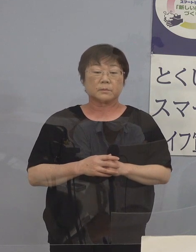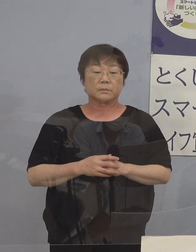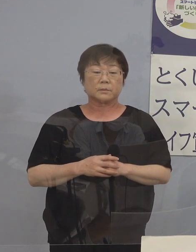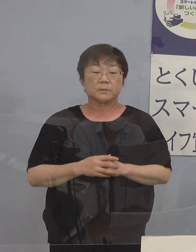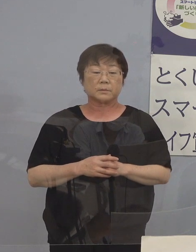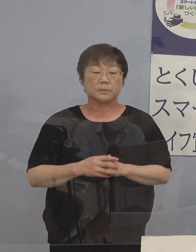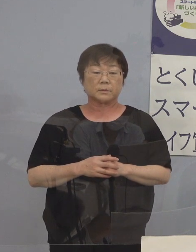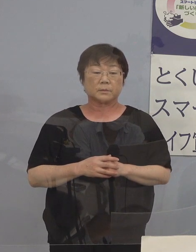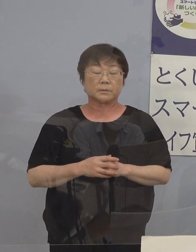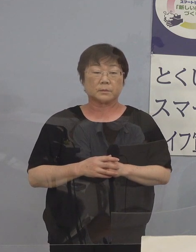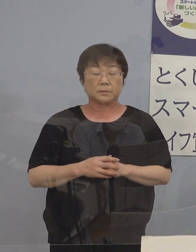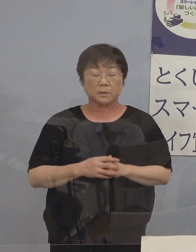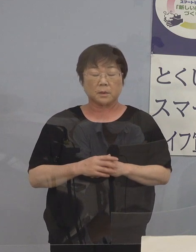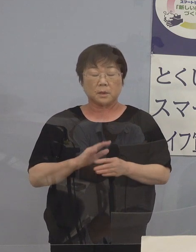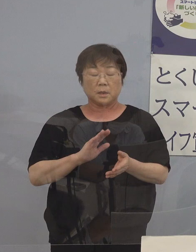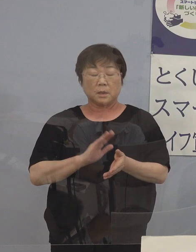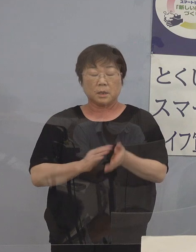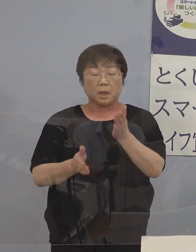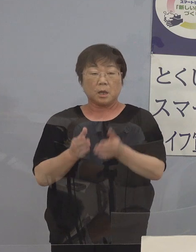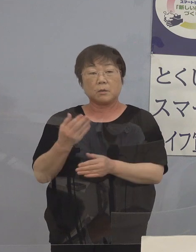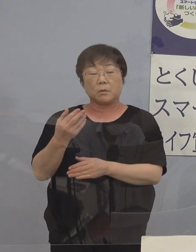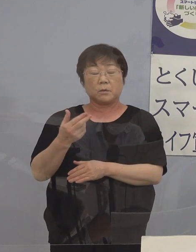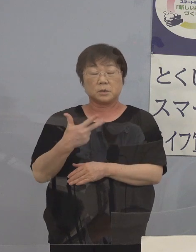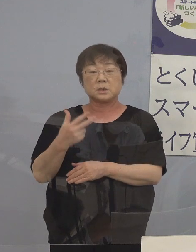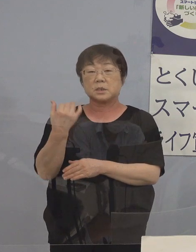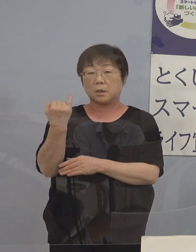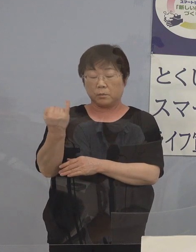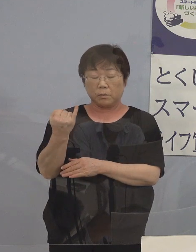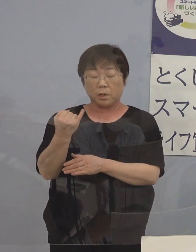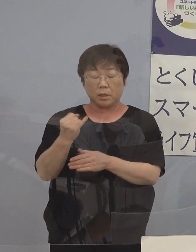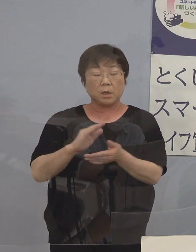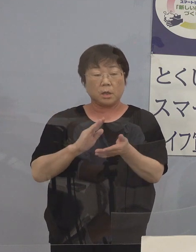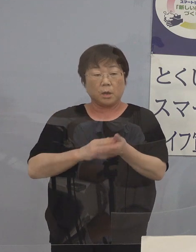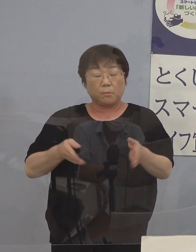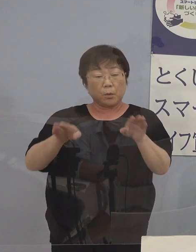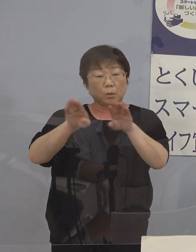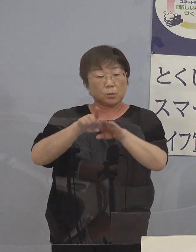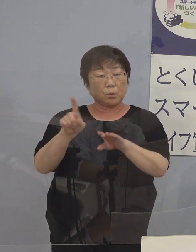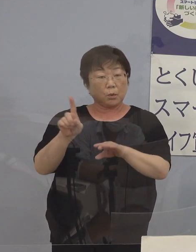師の方のですね、病棟で勤務されていると、はい、どういう病